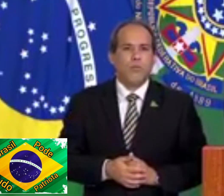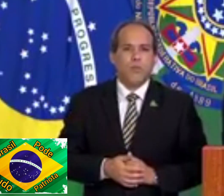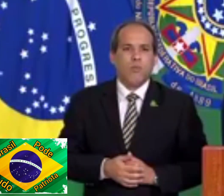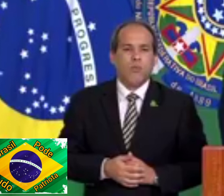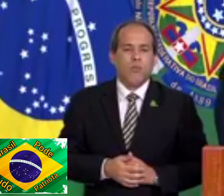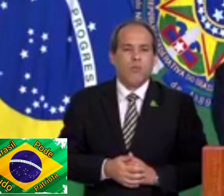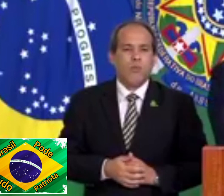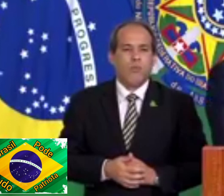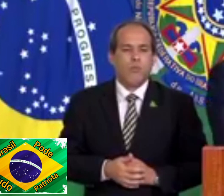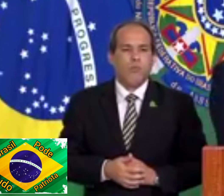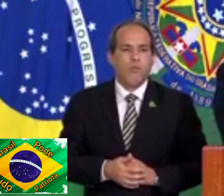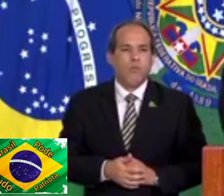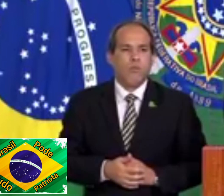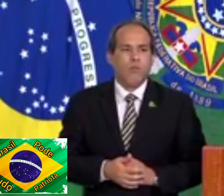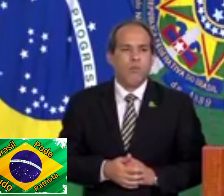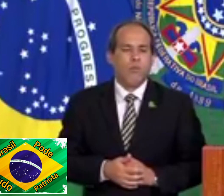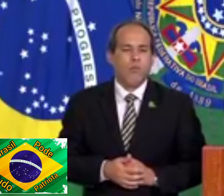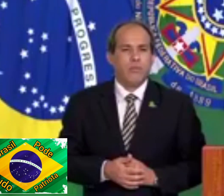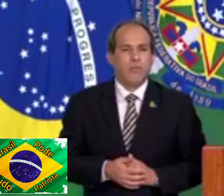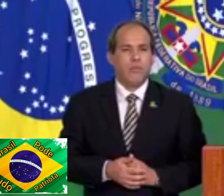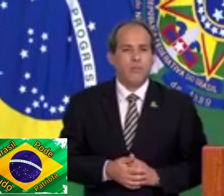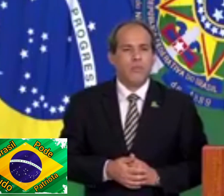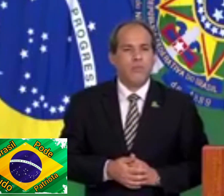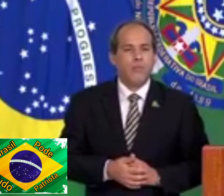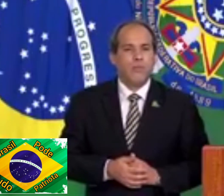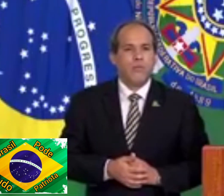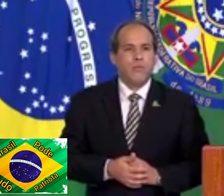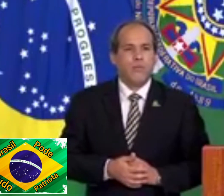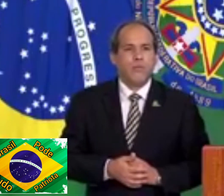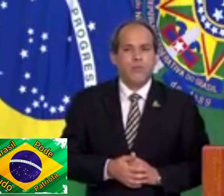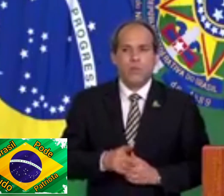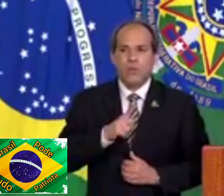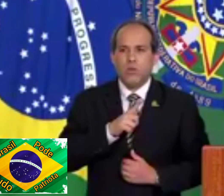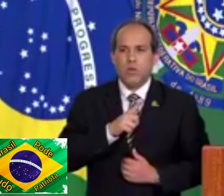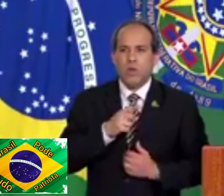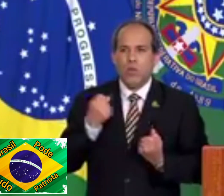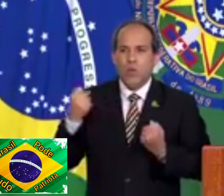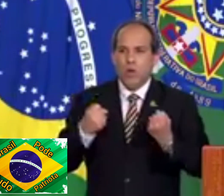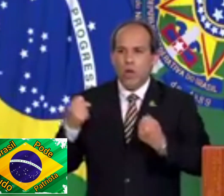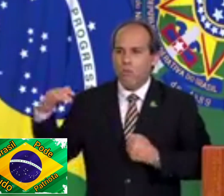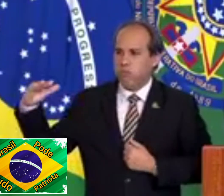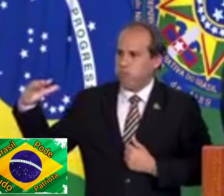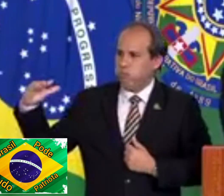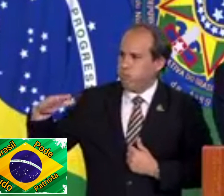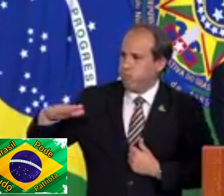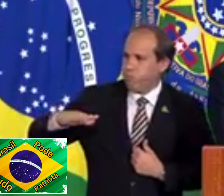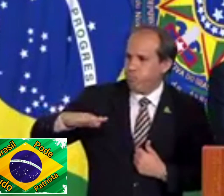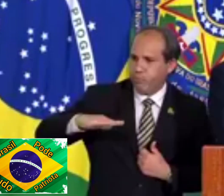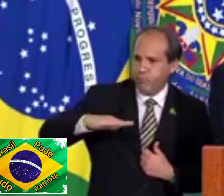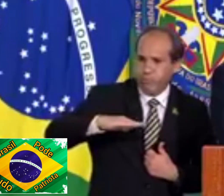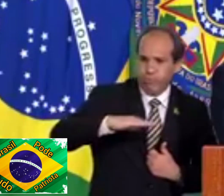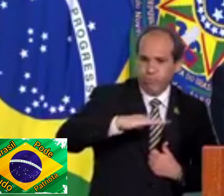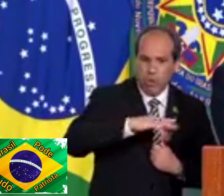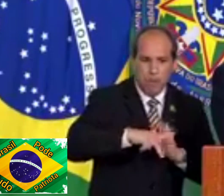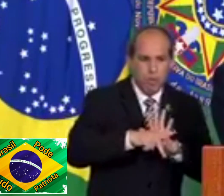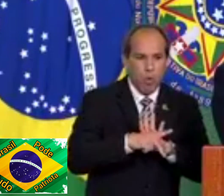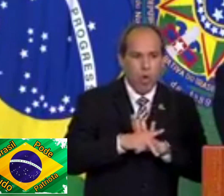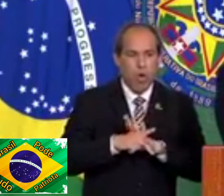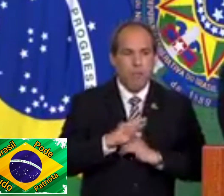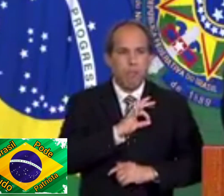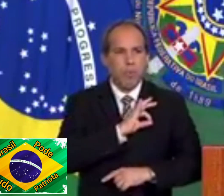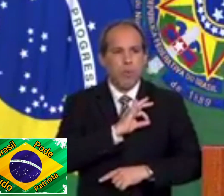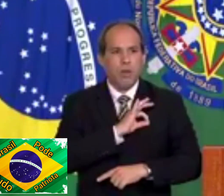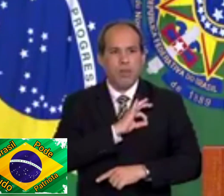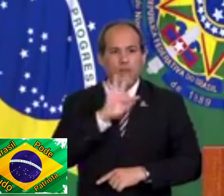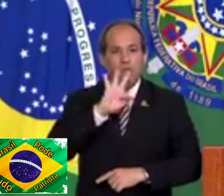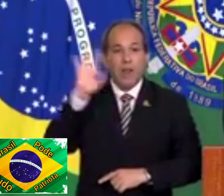Saí de um carro que era escoltado pela Polícia Federal, e eu tinha o maior